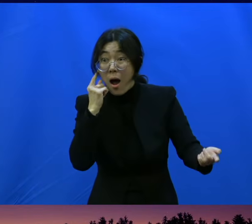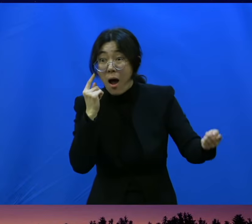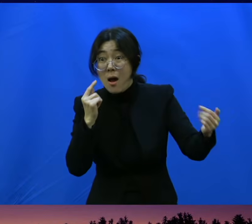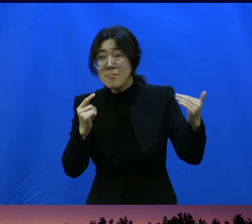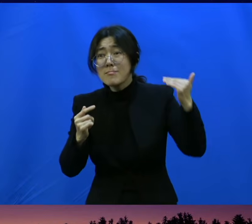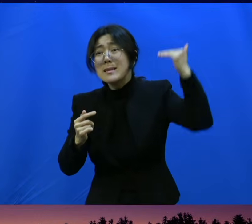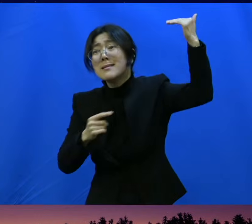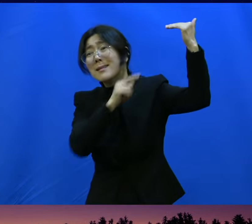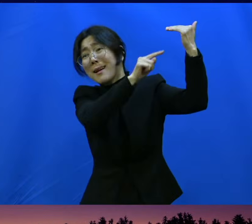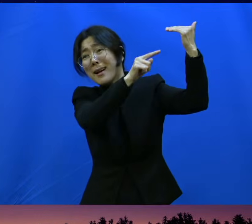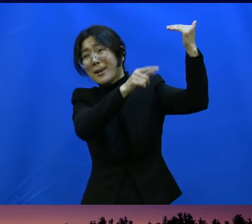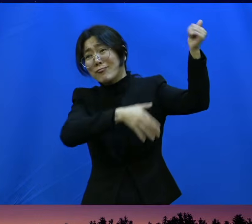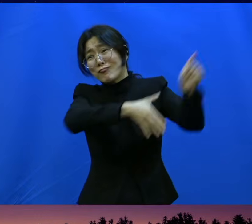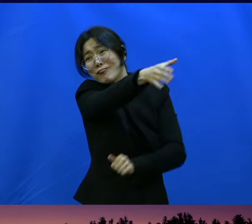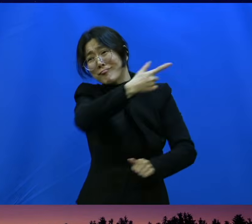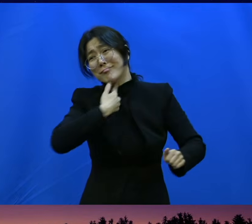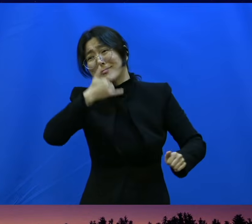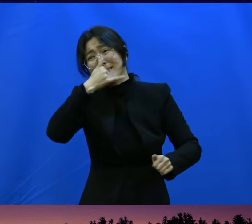블레셋에서도 유명한 거예요.